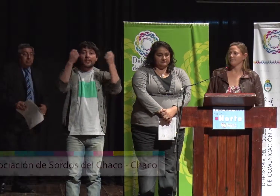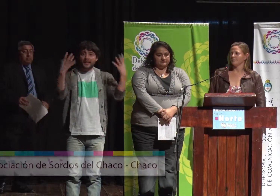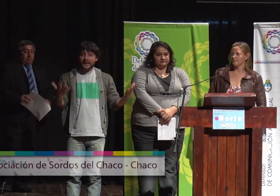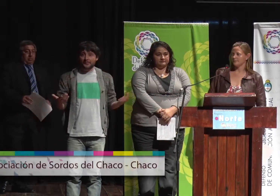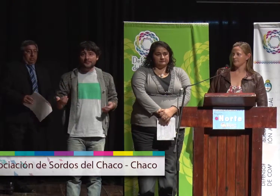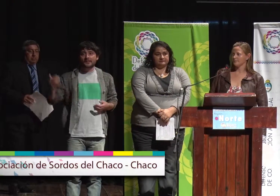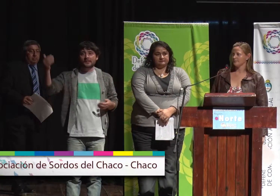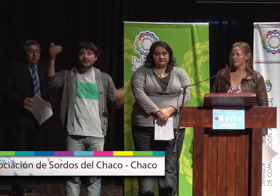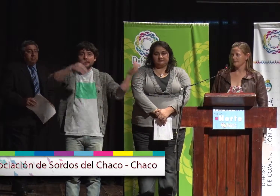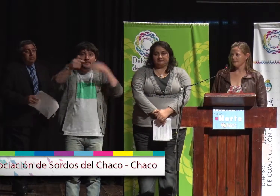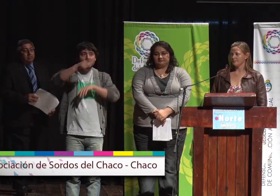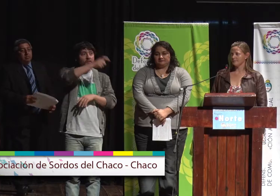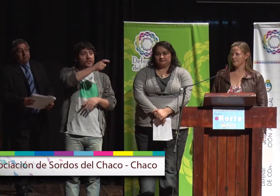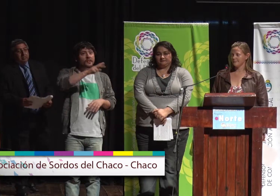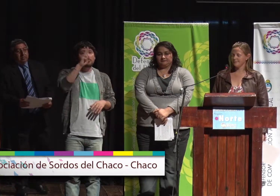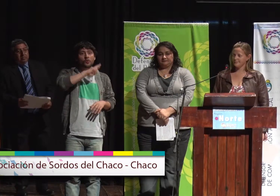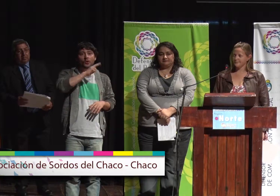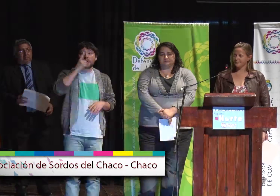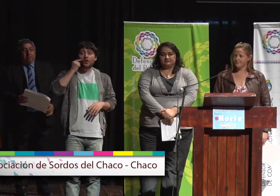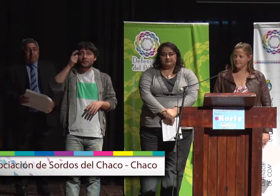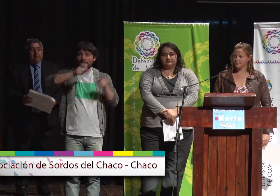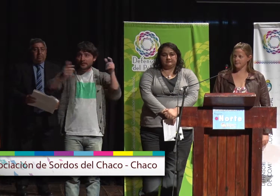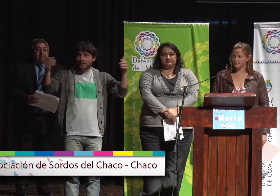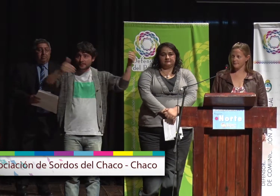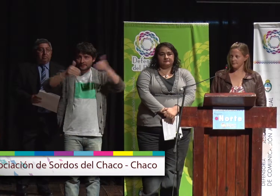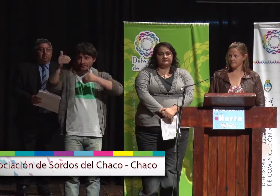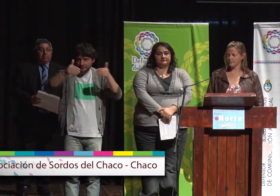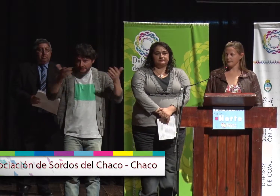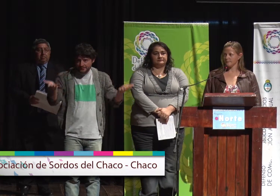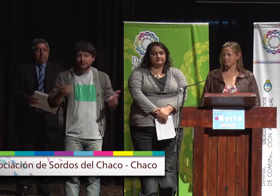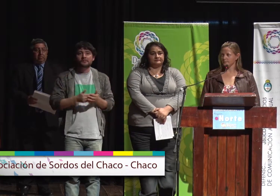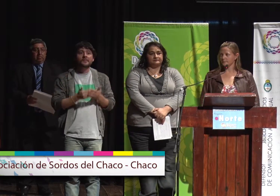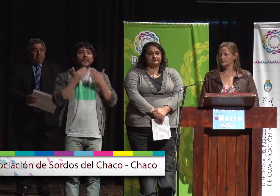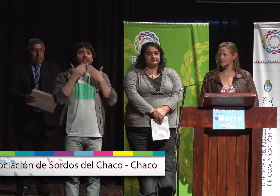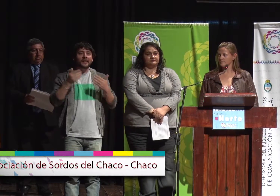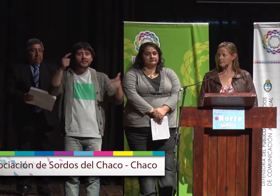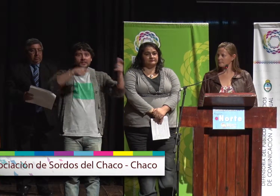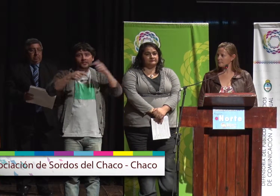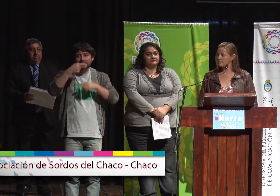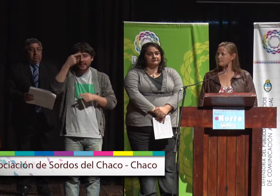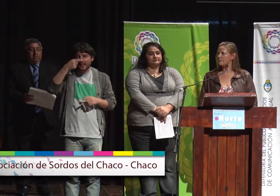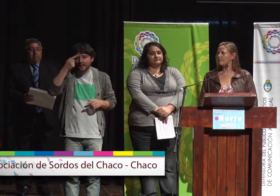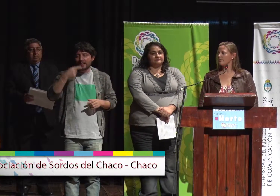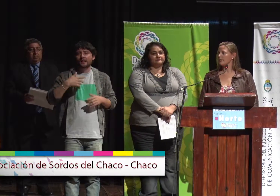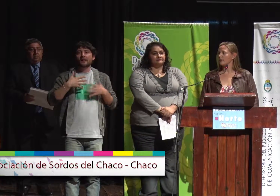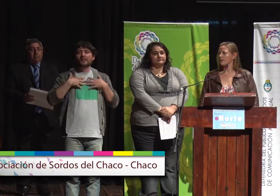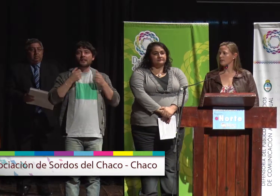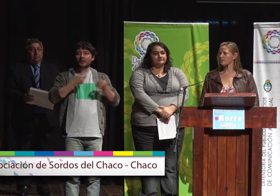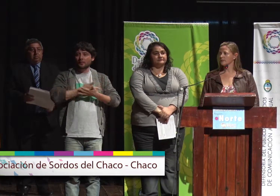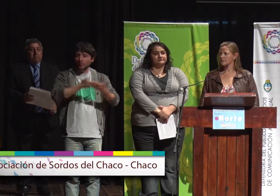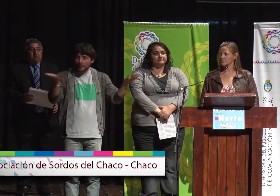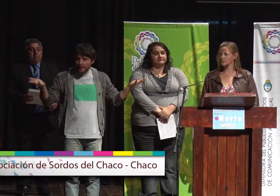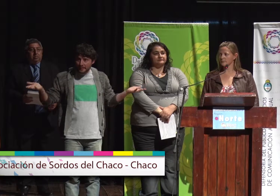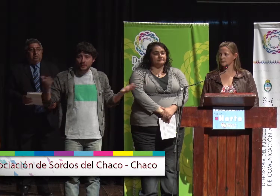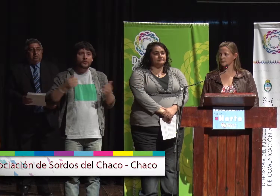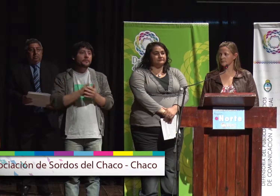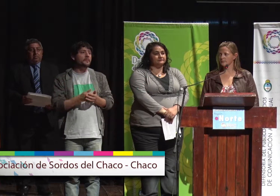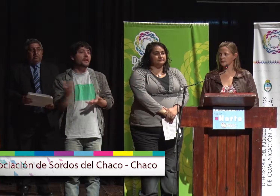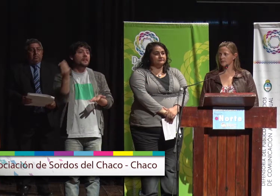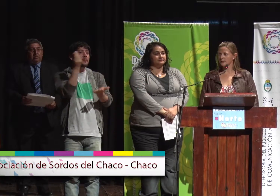Hola a todos, buen día. Buen día a todas las mujeres y a todos los hombres que vinieron acá. Muchas gracias a todos por venir. Esto es muy interesante, son todos